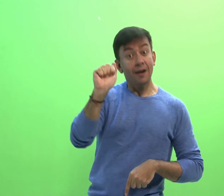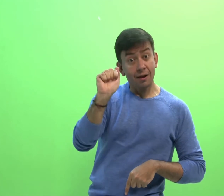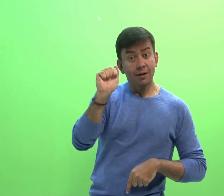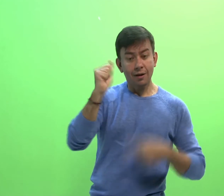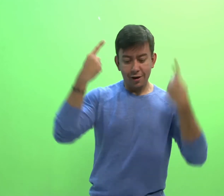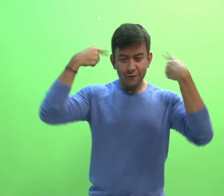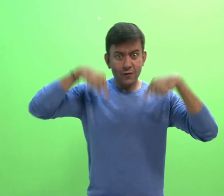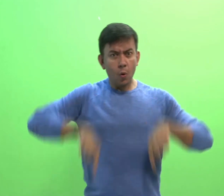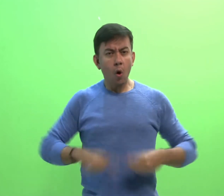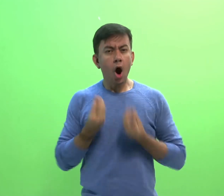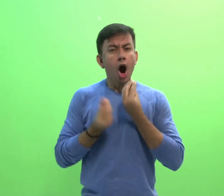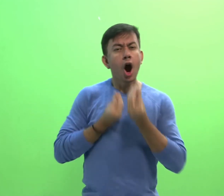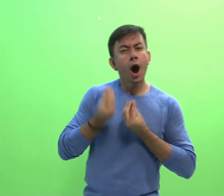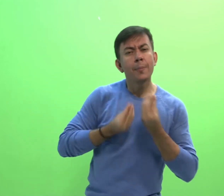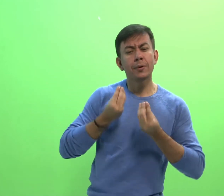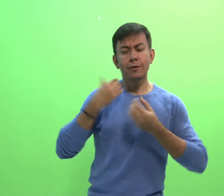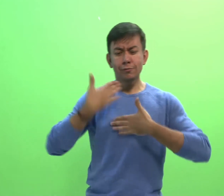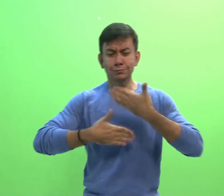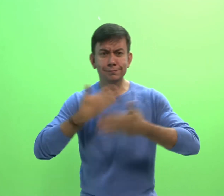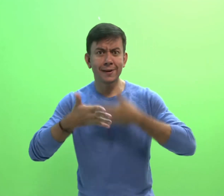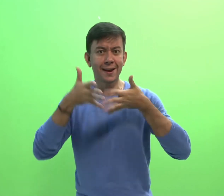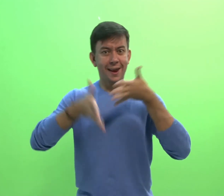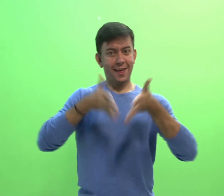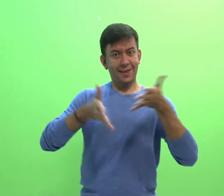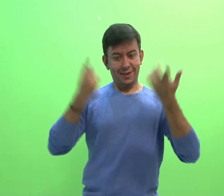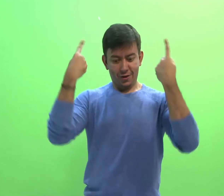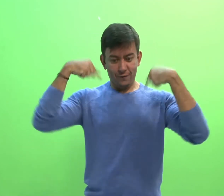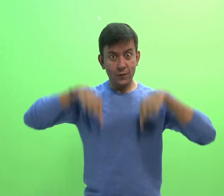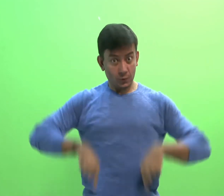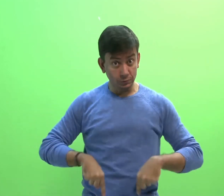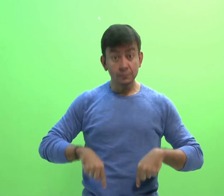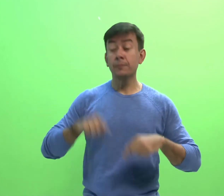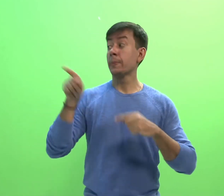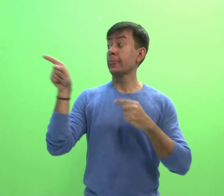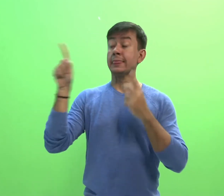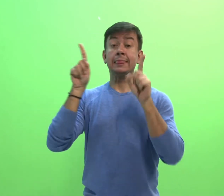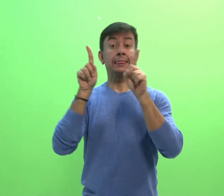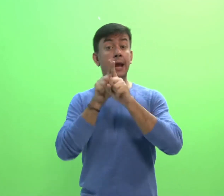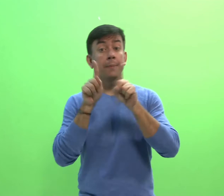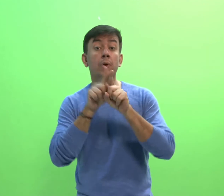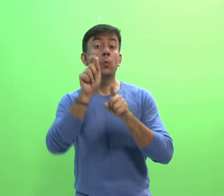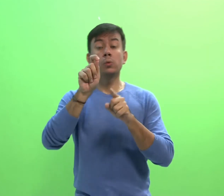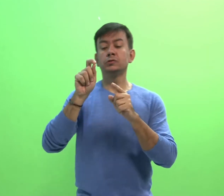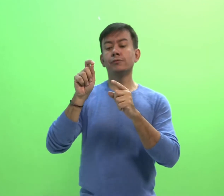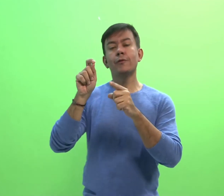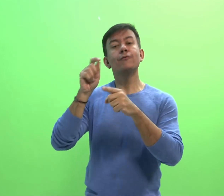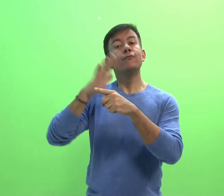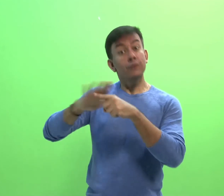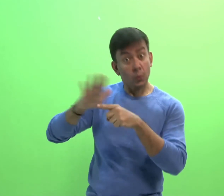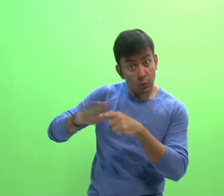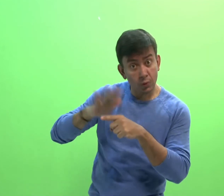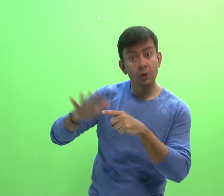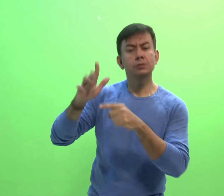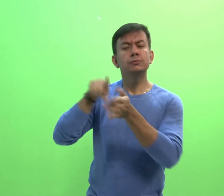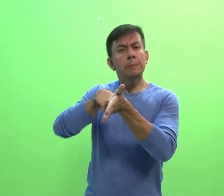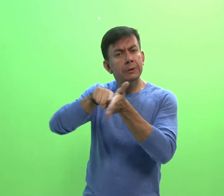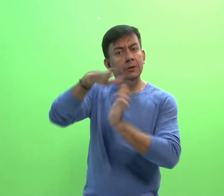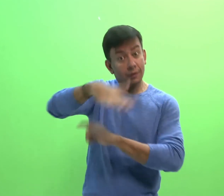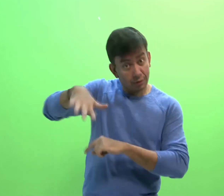processo que a língua de sinais se desenvolvia, pesquisou a fonologia e também a morfologia. Eu vou mostrar